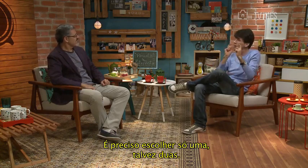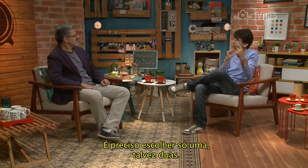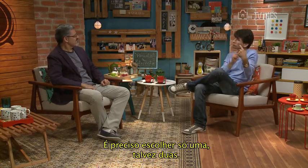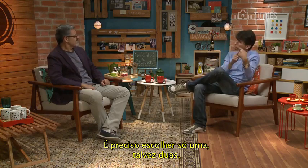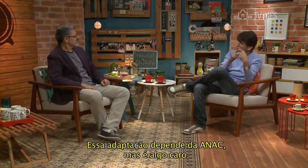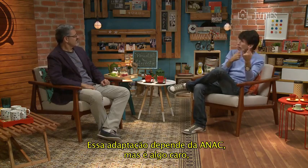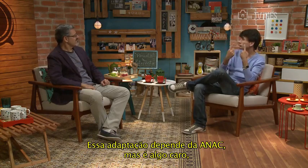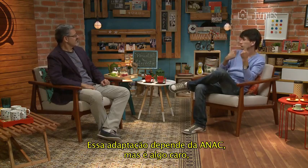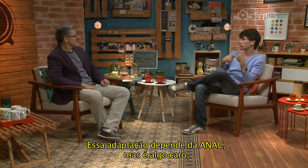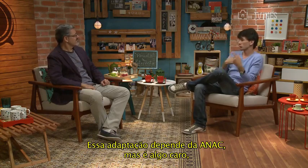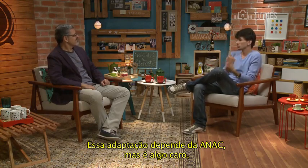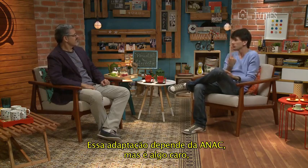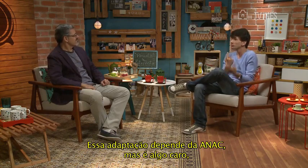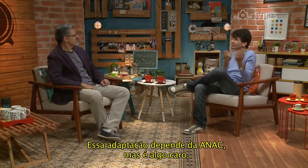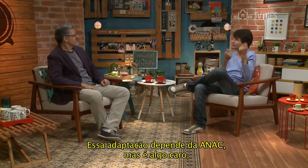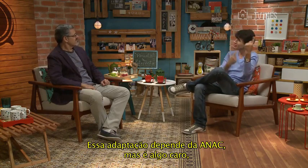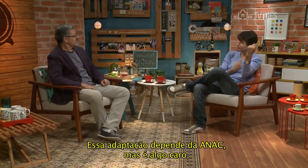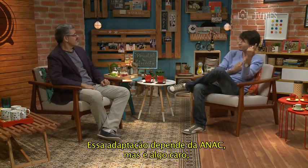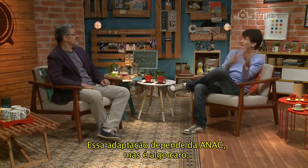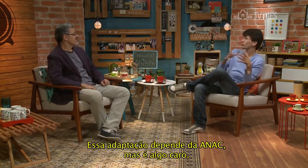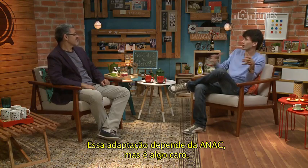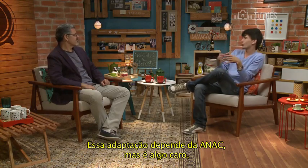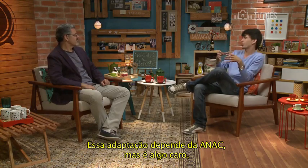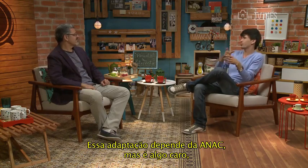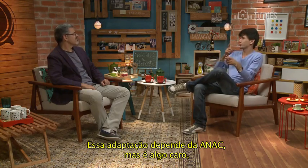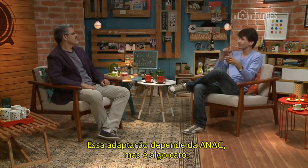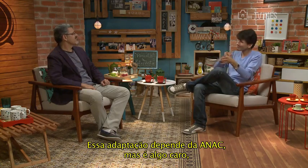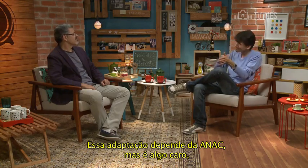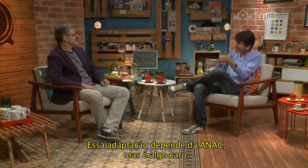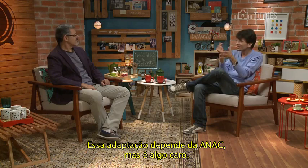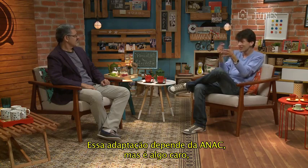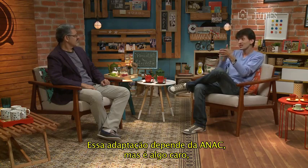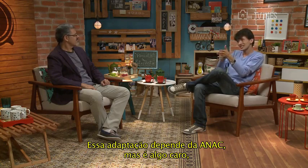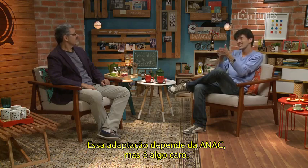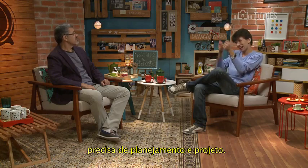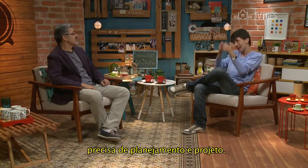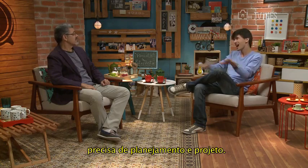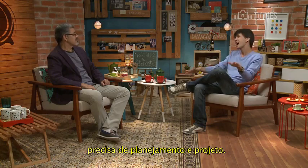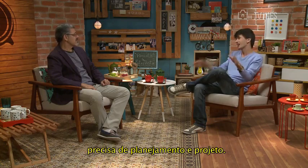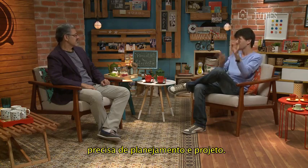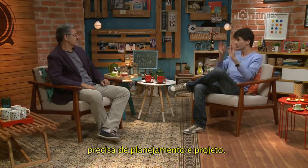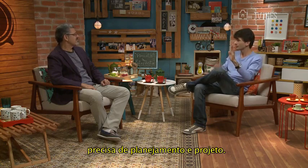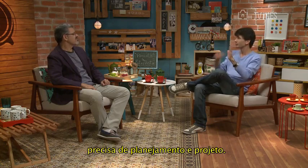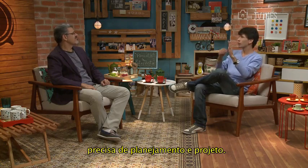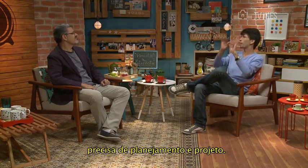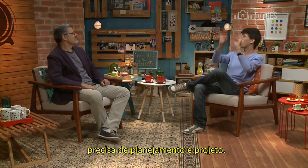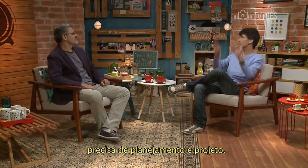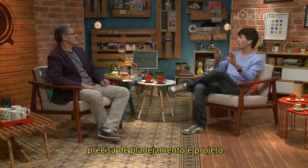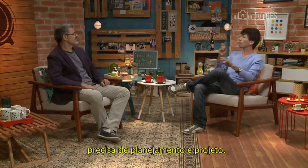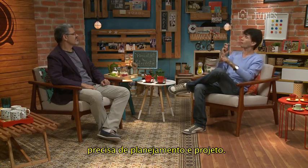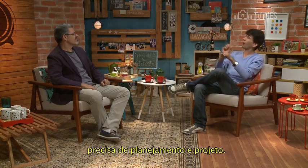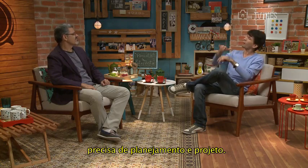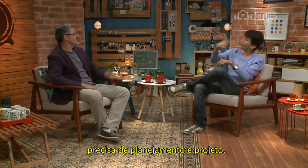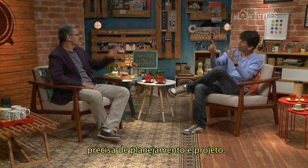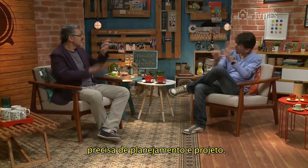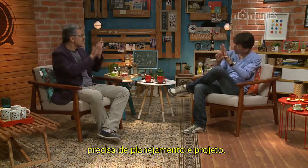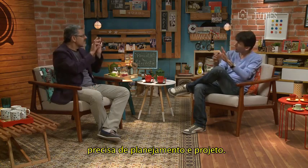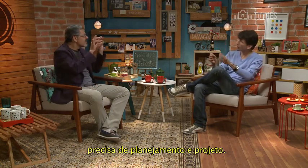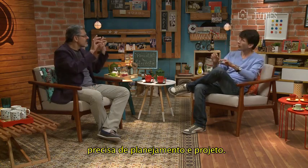essa adaptação depende da ANAC mas é algo caro precisa de planejamento e de projeto